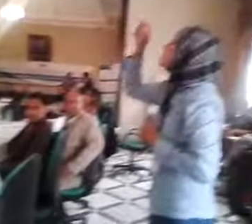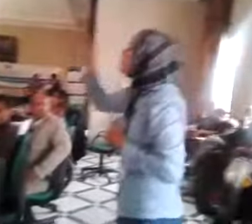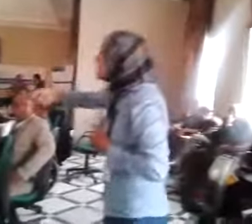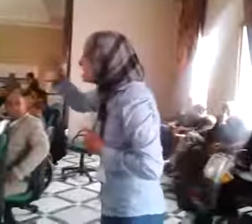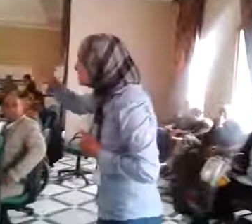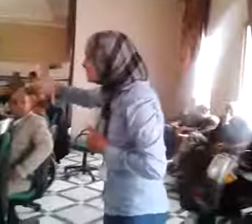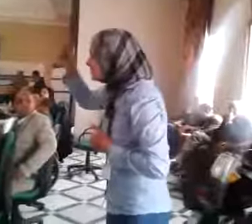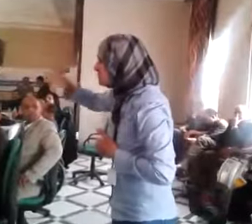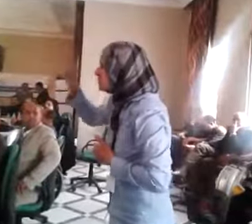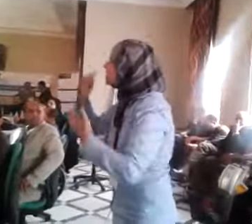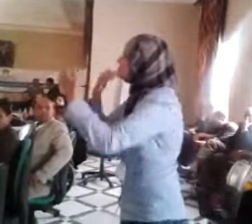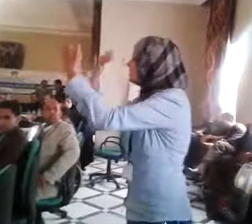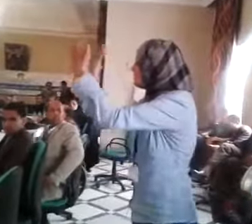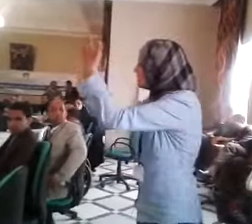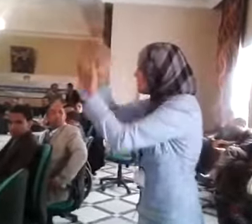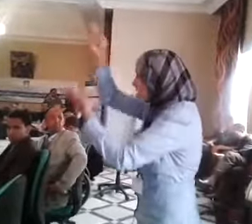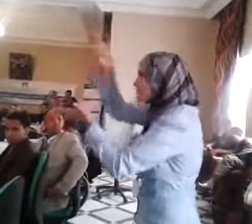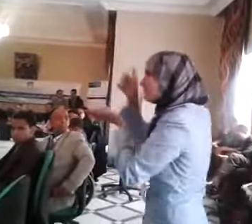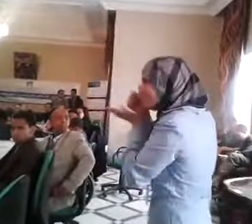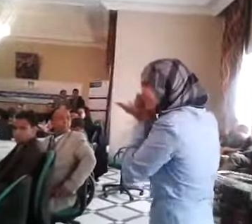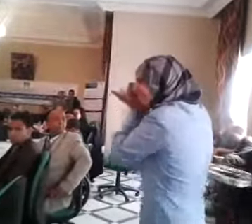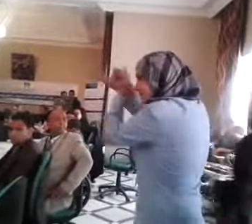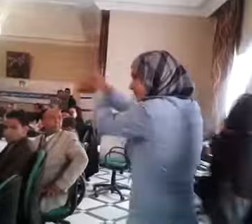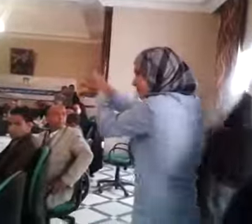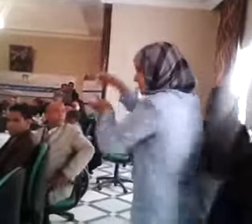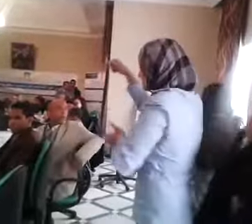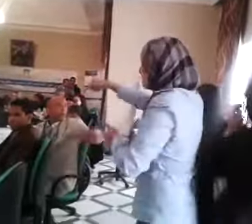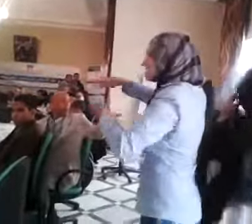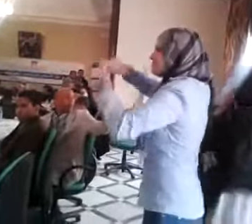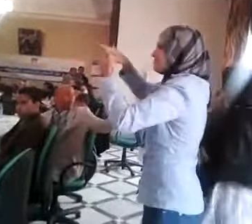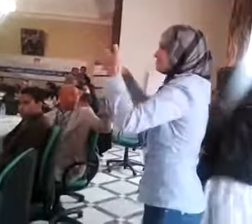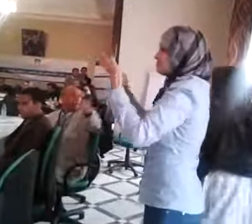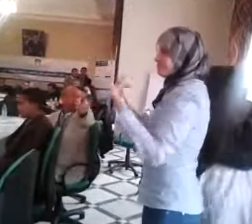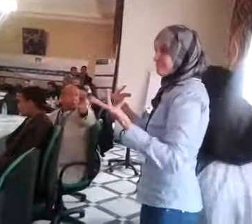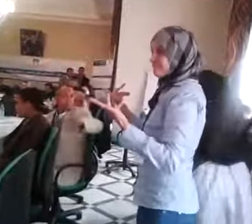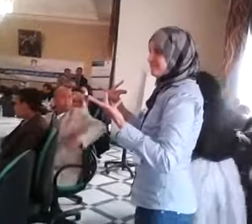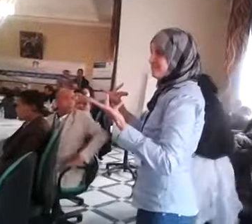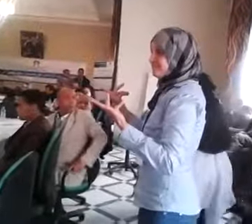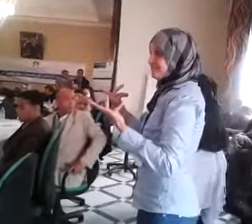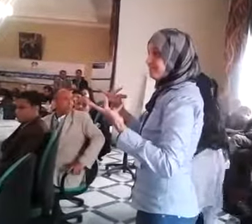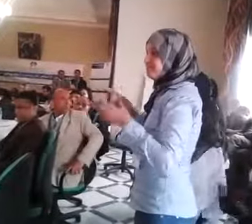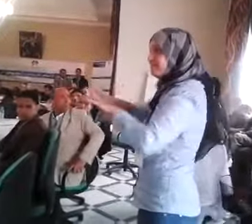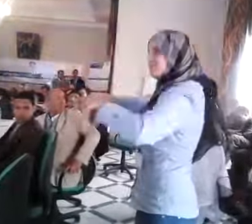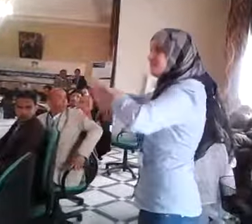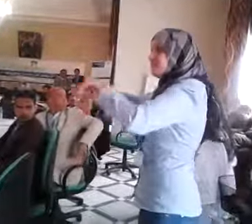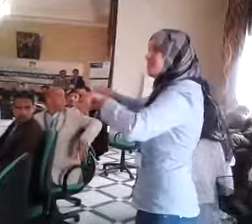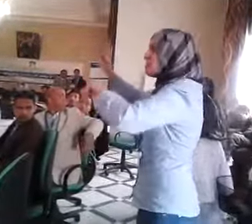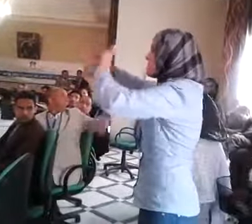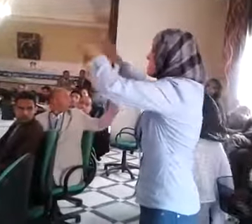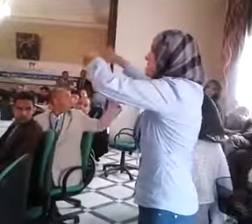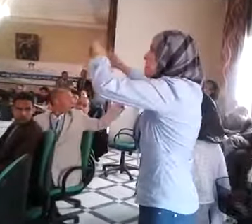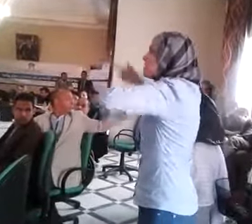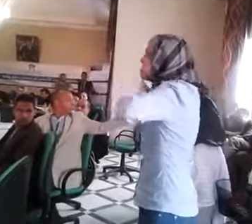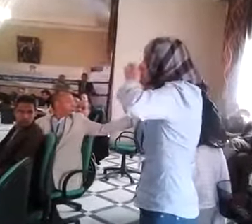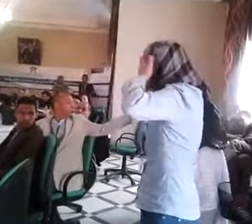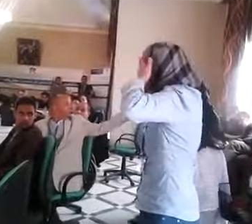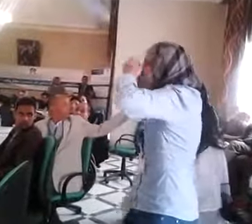للمعاطق الاجتماعية إذن وصل الوقت أننا نتمنفع بكامل